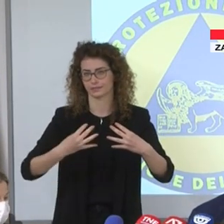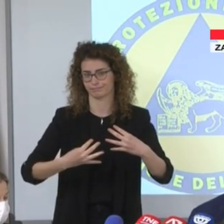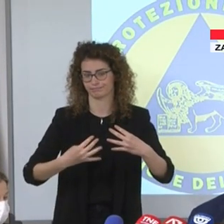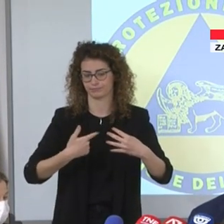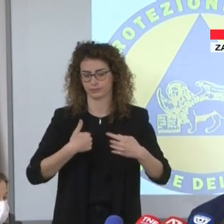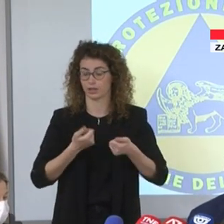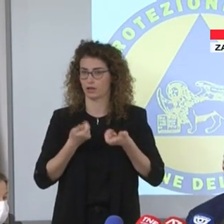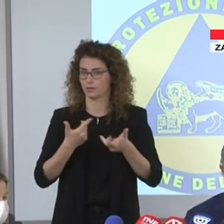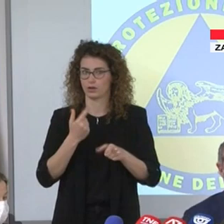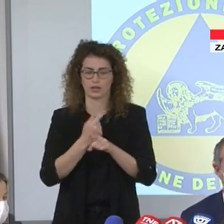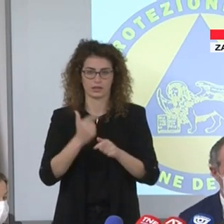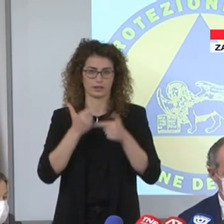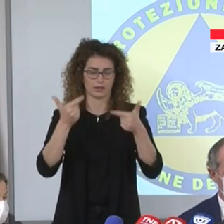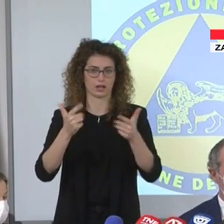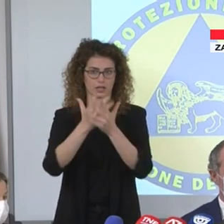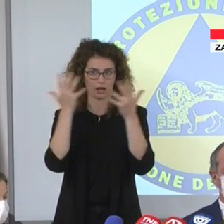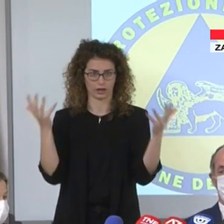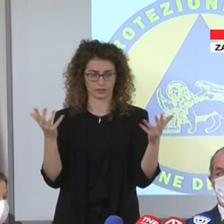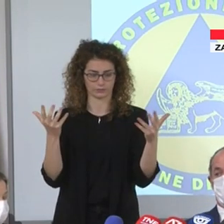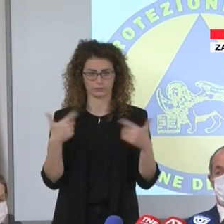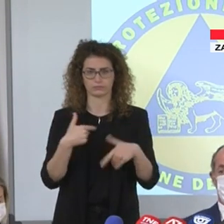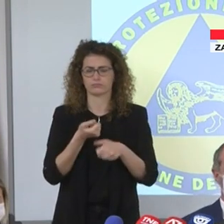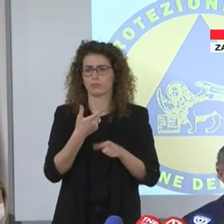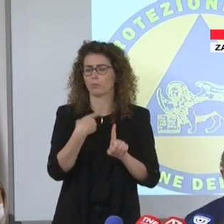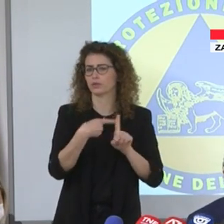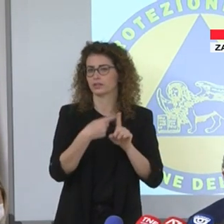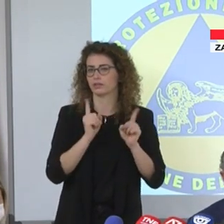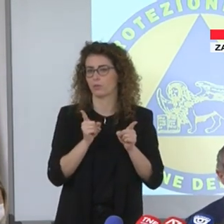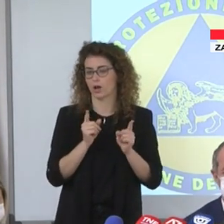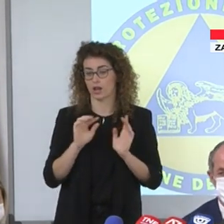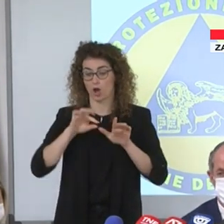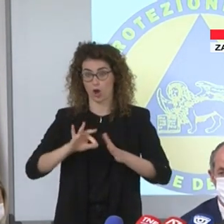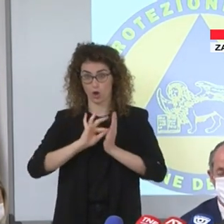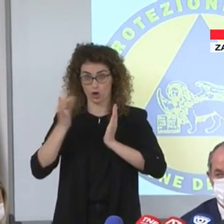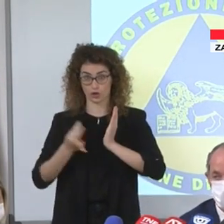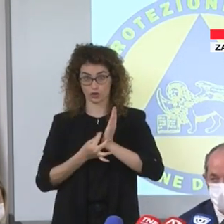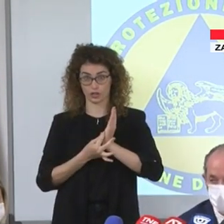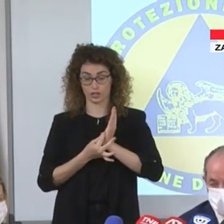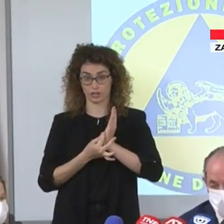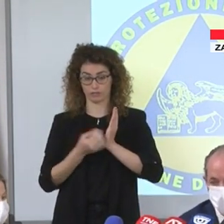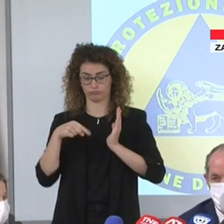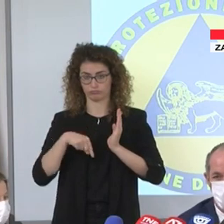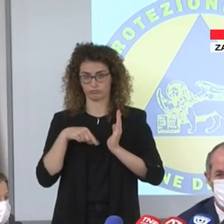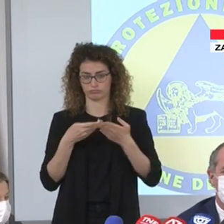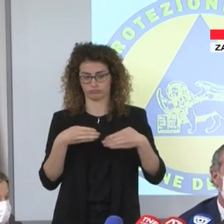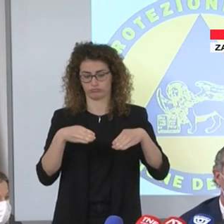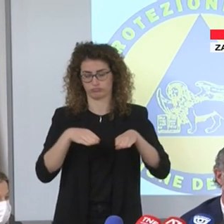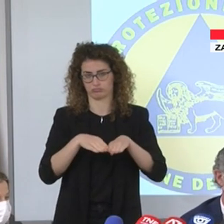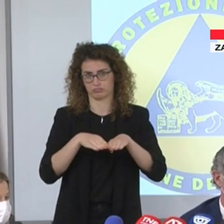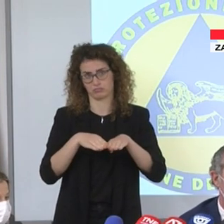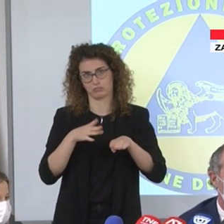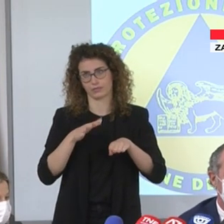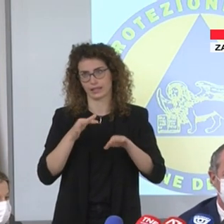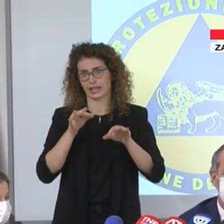dato chiaro per tutti voi. Dato positivo qual è? Che chiuderemo sta giornata, non ci arriviamo, però